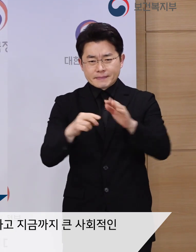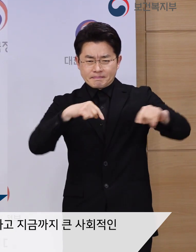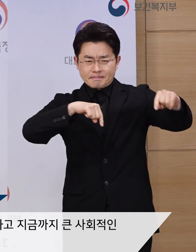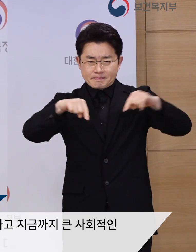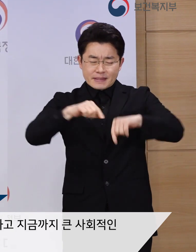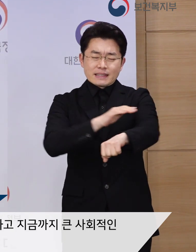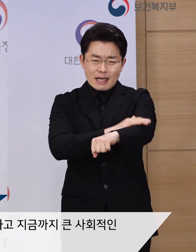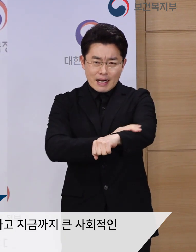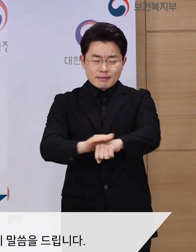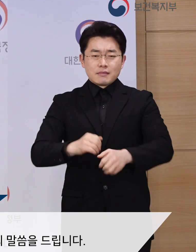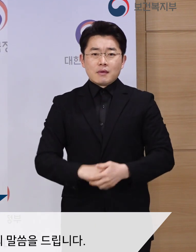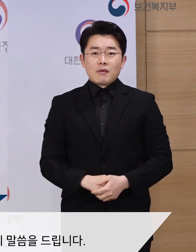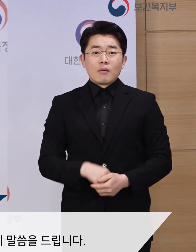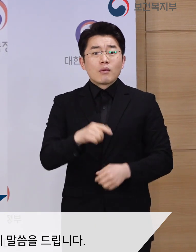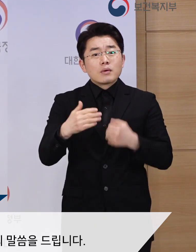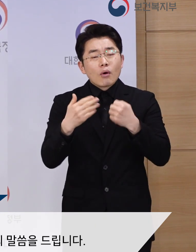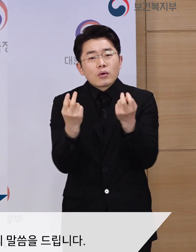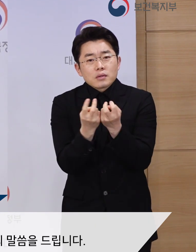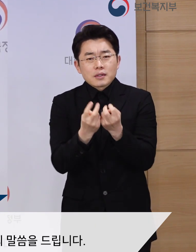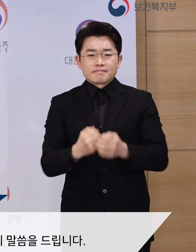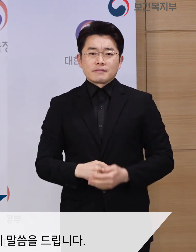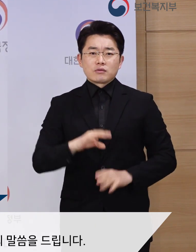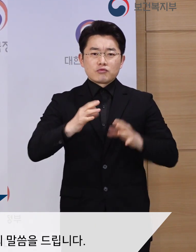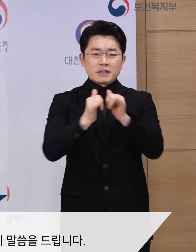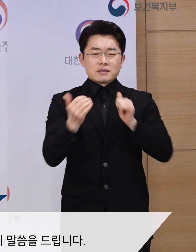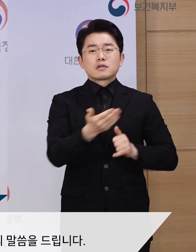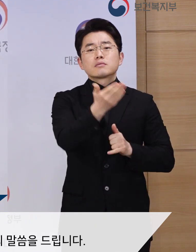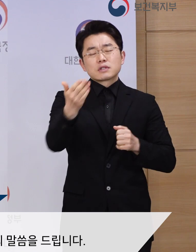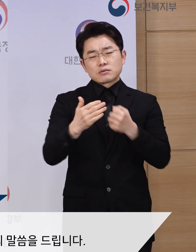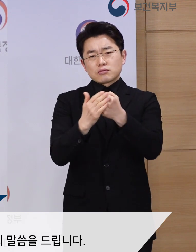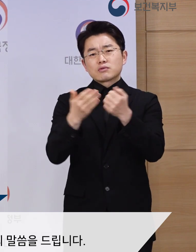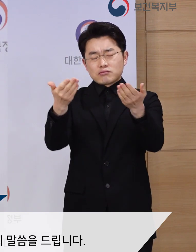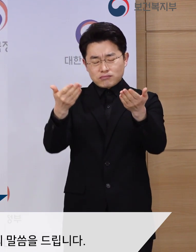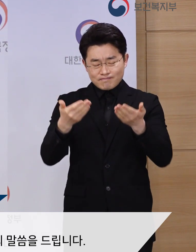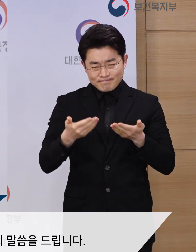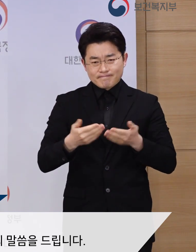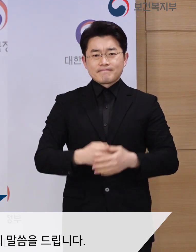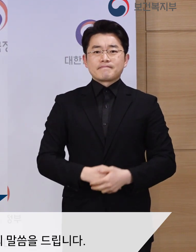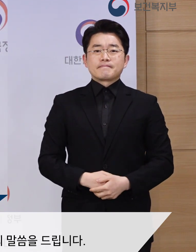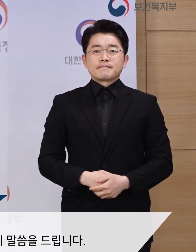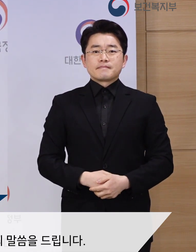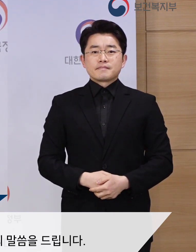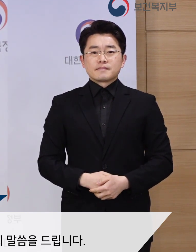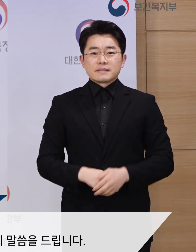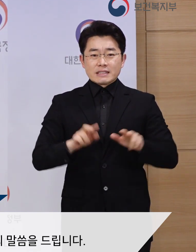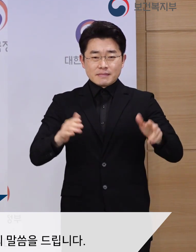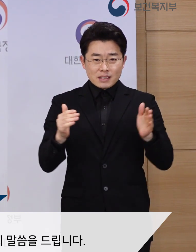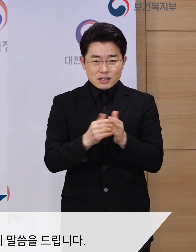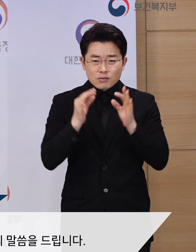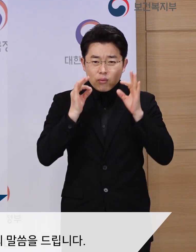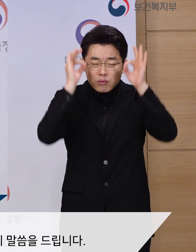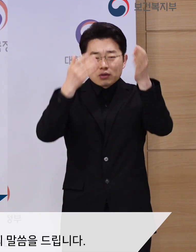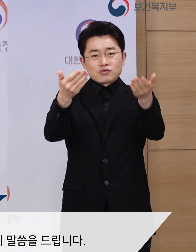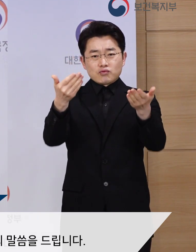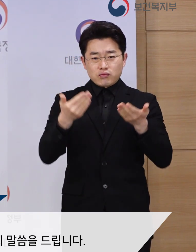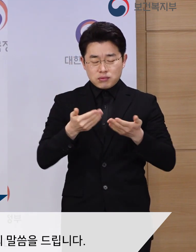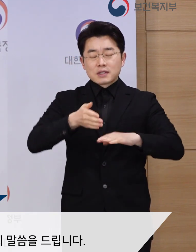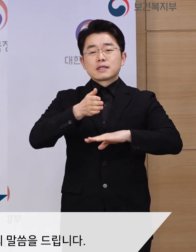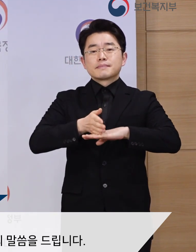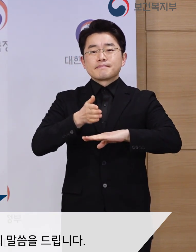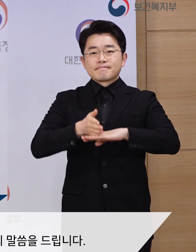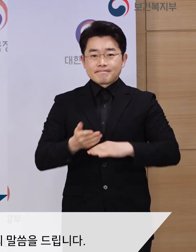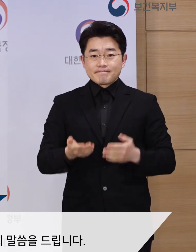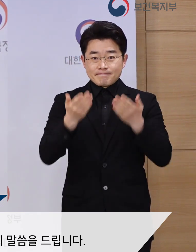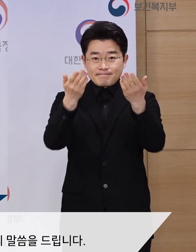통제해 오고 있습니다. 이 모든 결과는 국민 여러분 덕분입니다. 지금까지 노력해 주신 국민들께